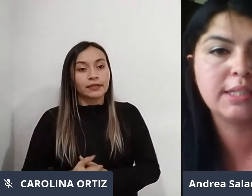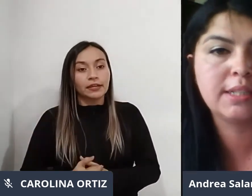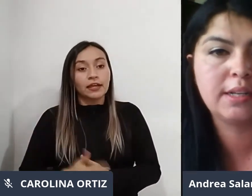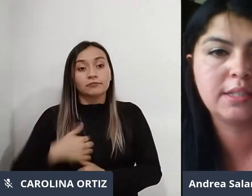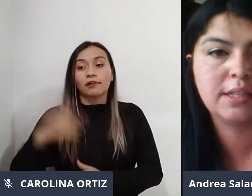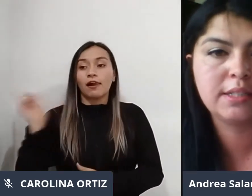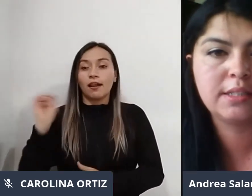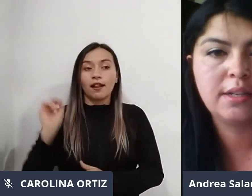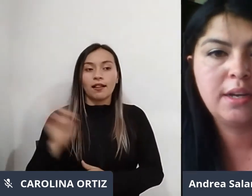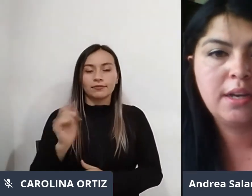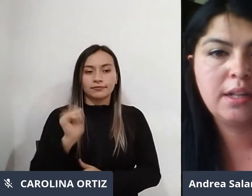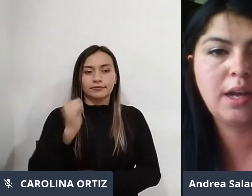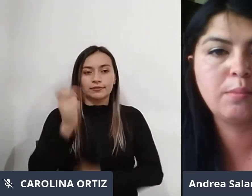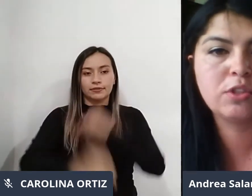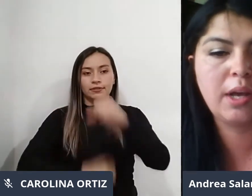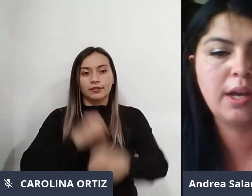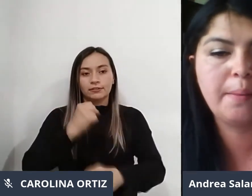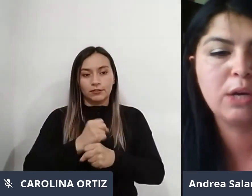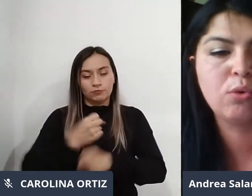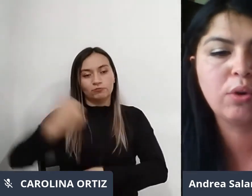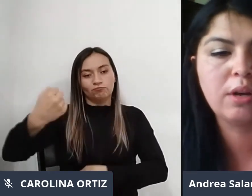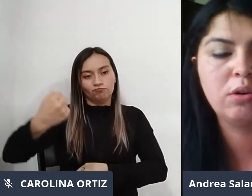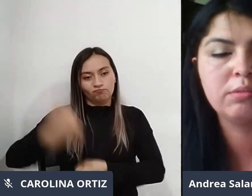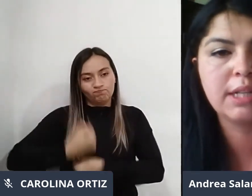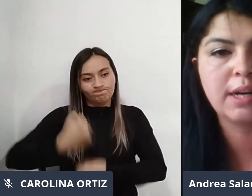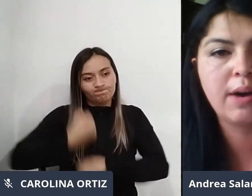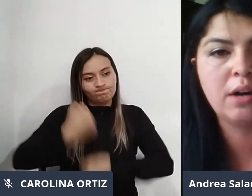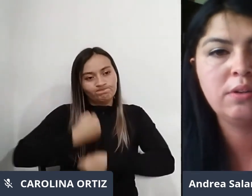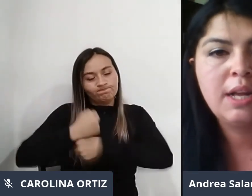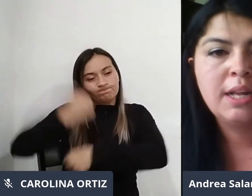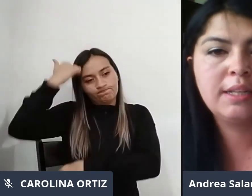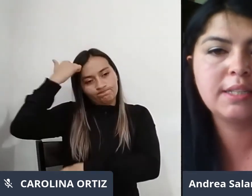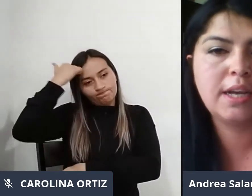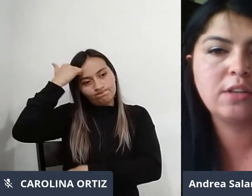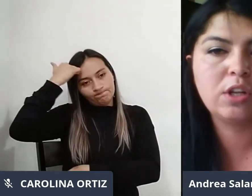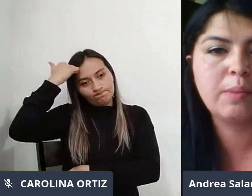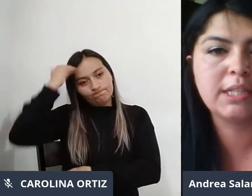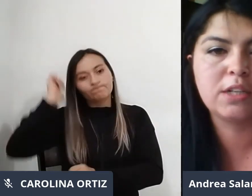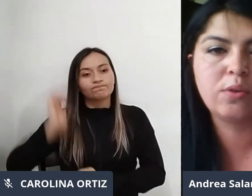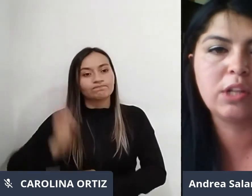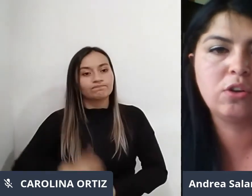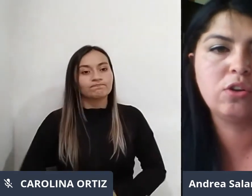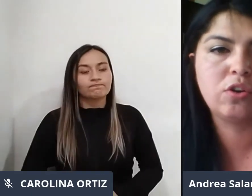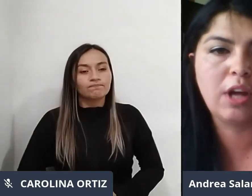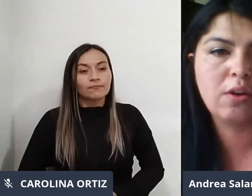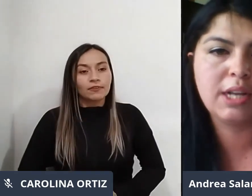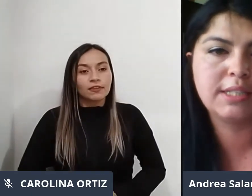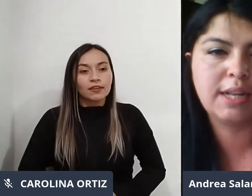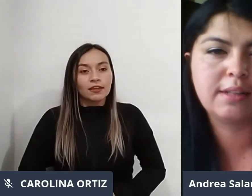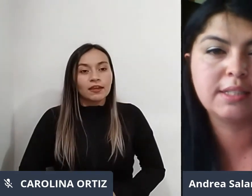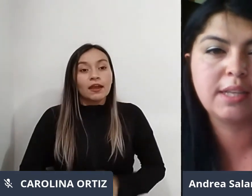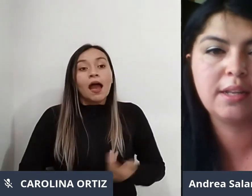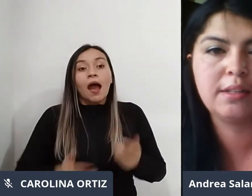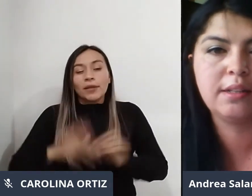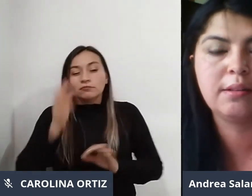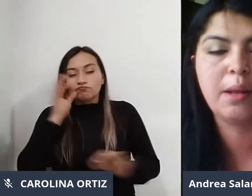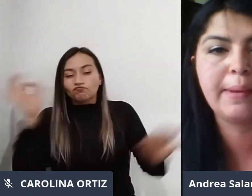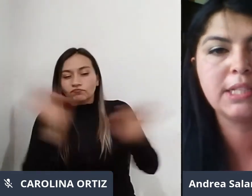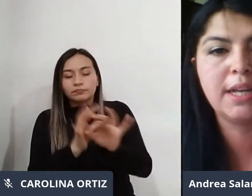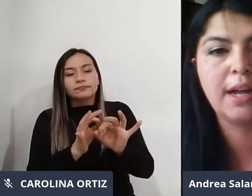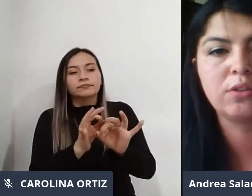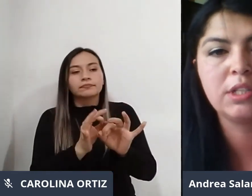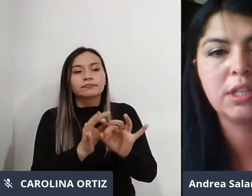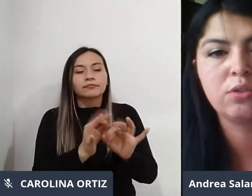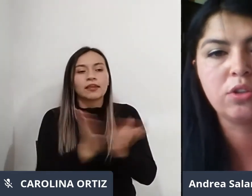siendo maestra. Ese es, digamos, que mi currículum de trabajo. 10 años siendo maestra sobre todo con adolescentes